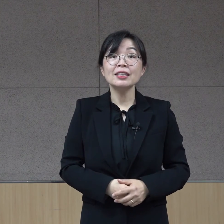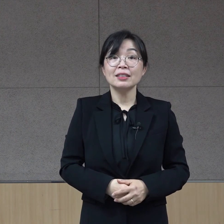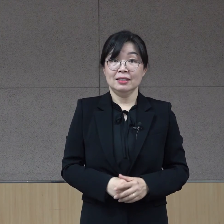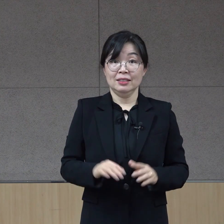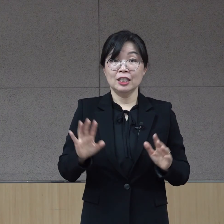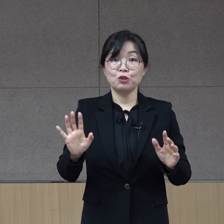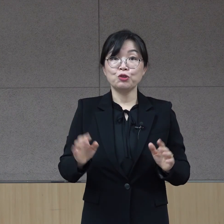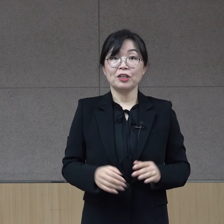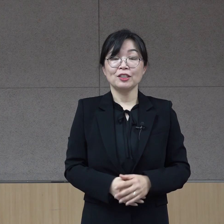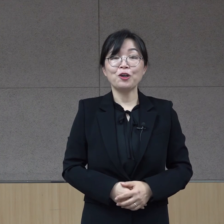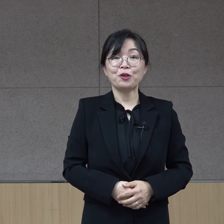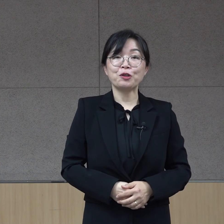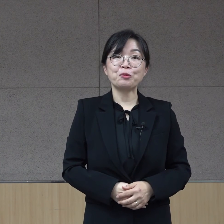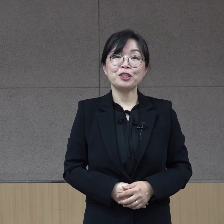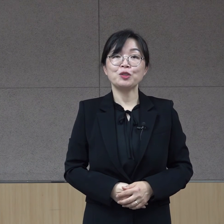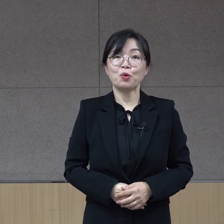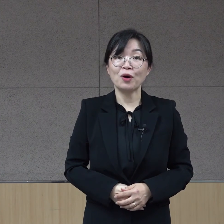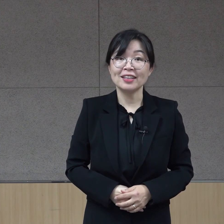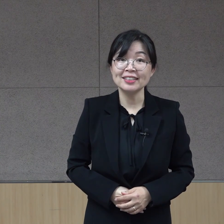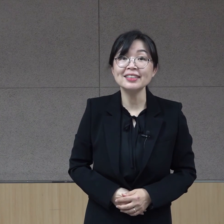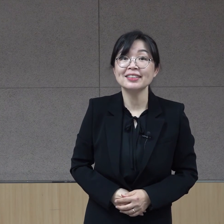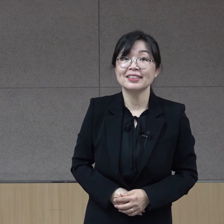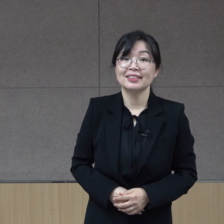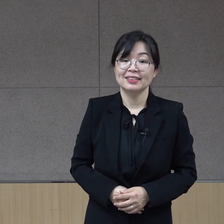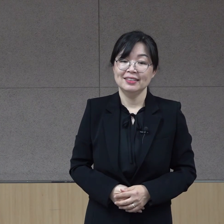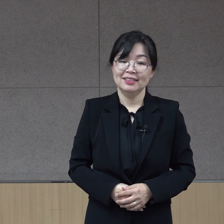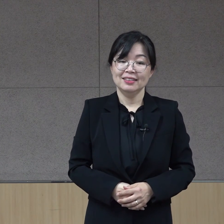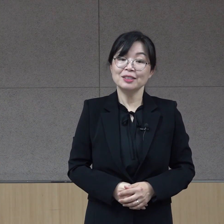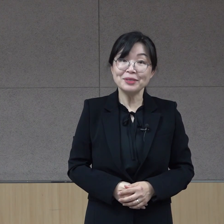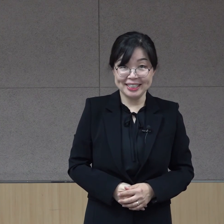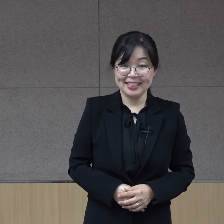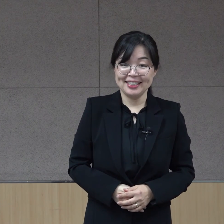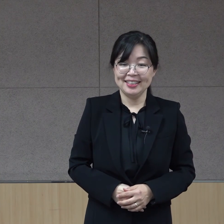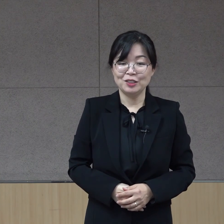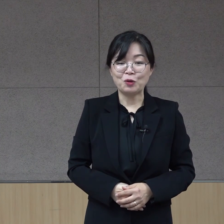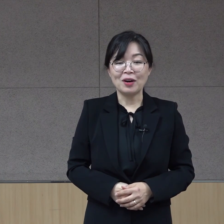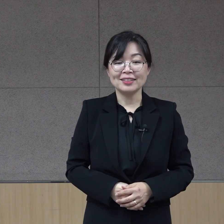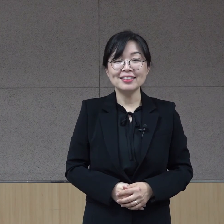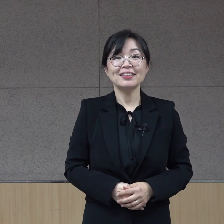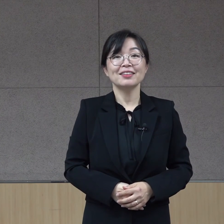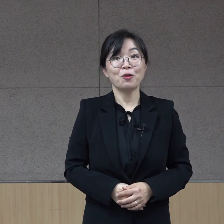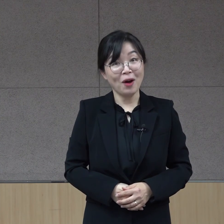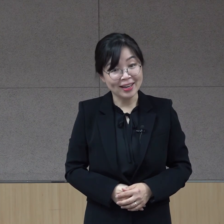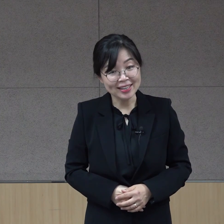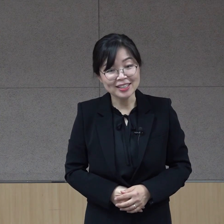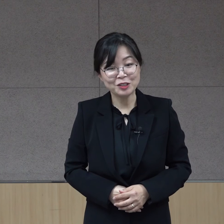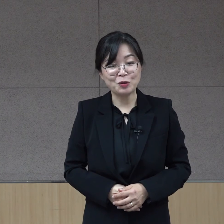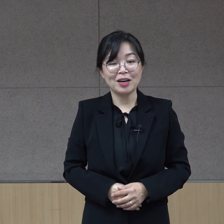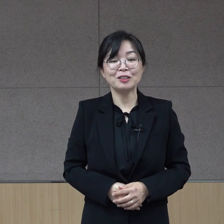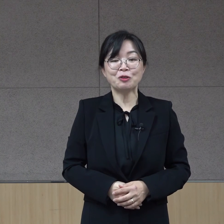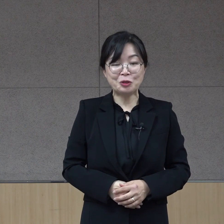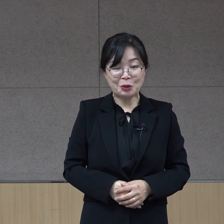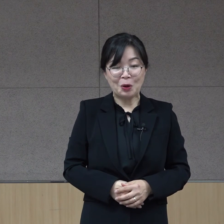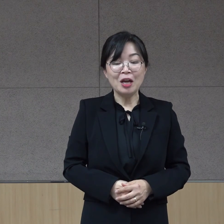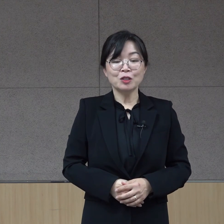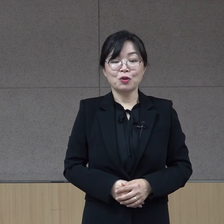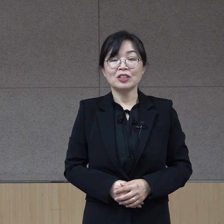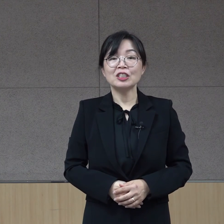문장을 기준으로 해서 여러분이 좋아하는 음식, 좋아하는 과일, 좋아하는 운동, 좋아하는